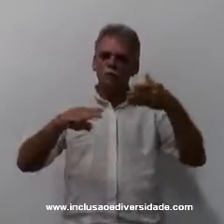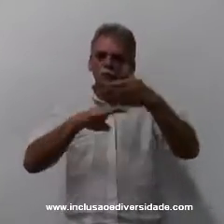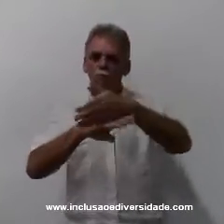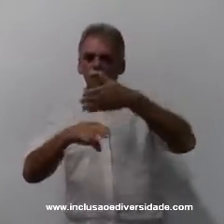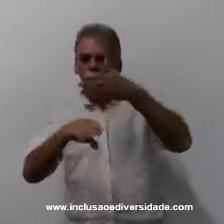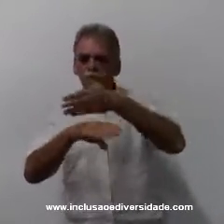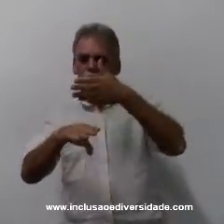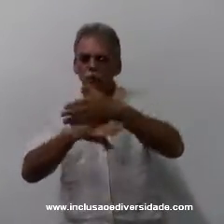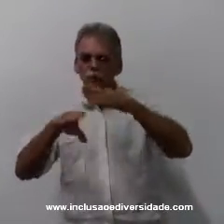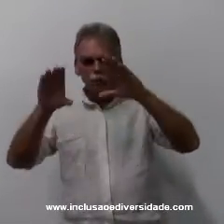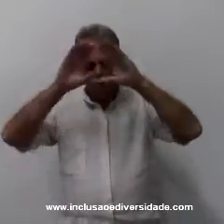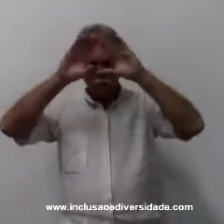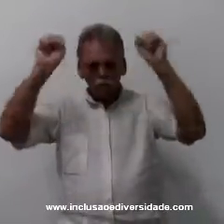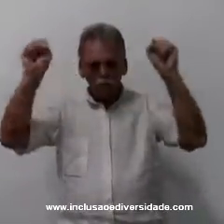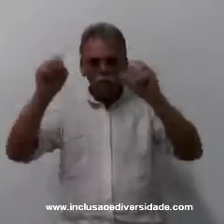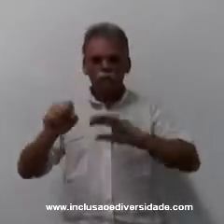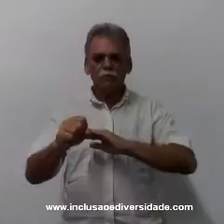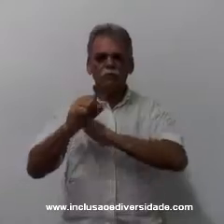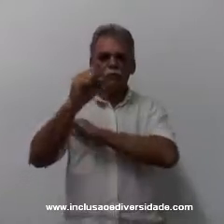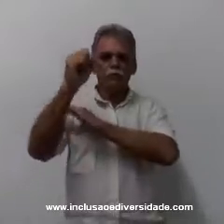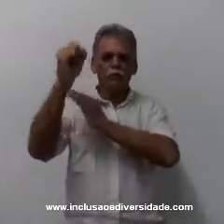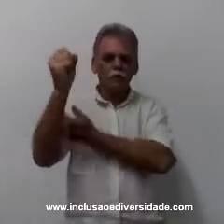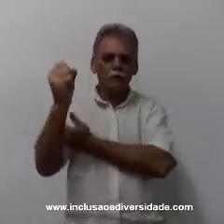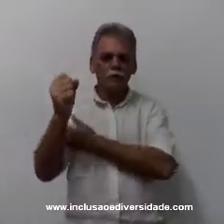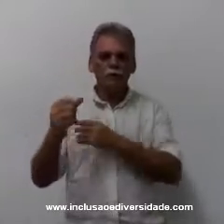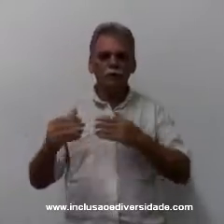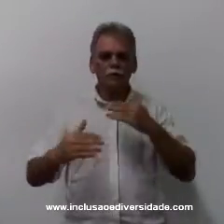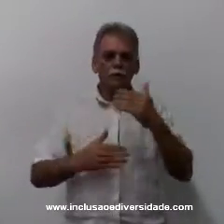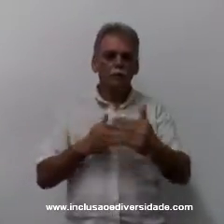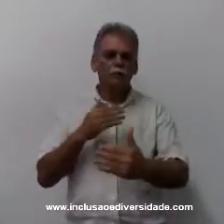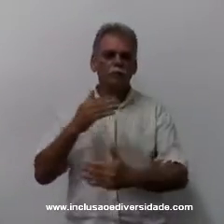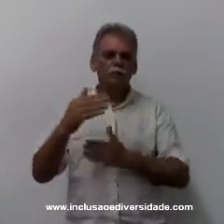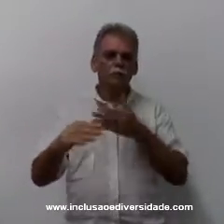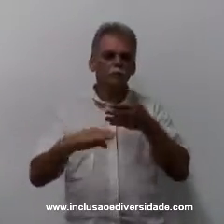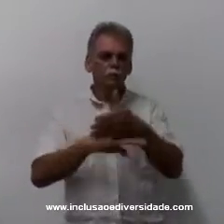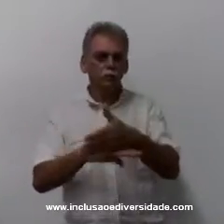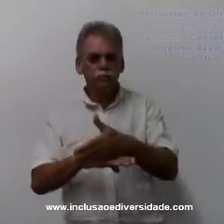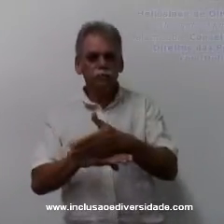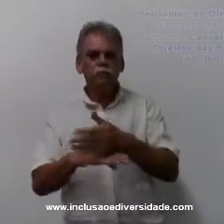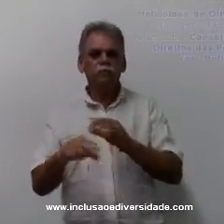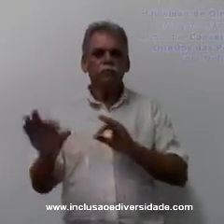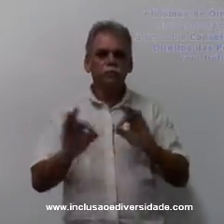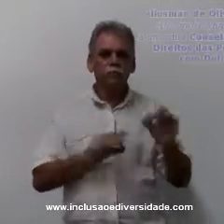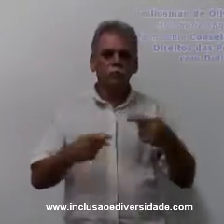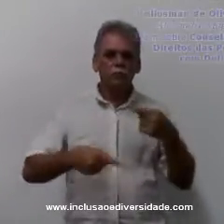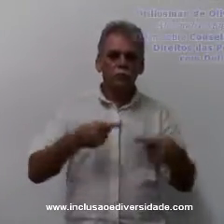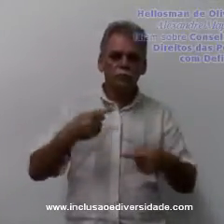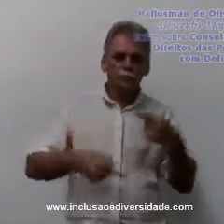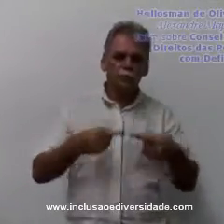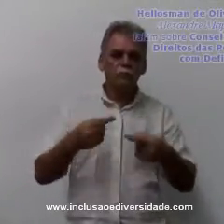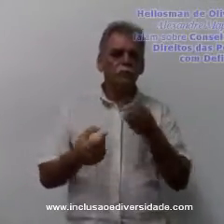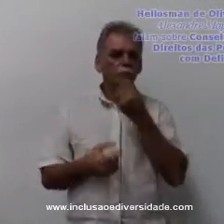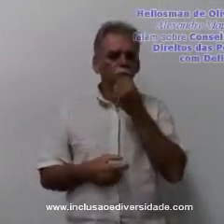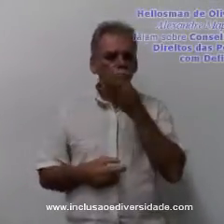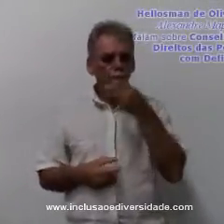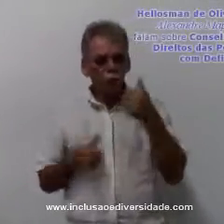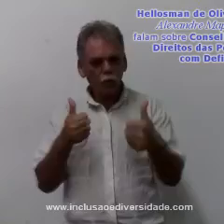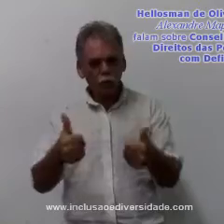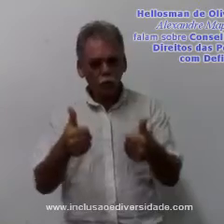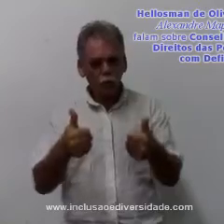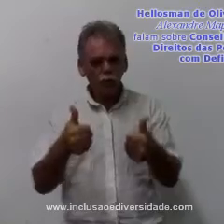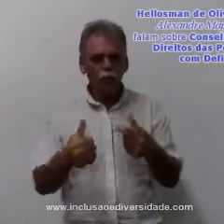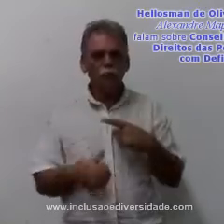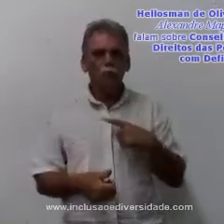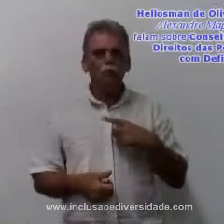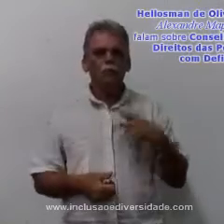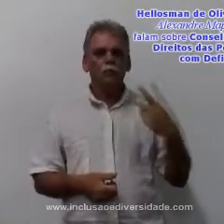deficiência têm que se aproximar dos conselhos e fortalecer esse processo participativo de construção das políticas públicas. Foi um